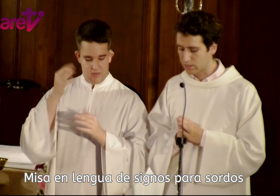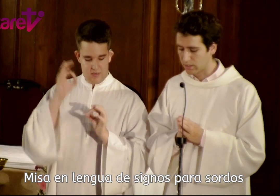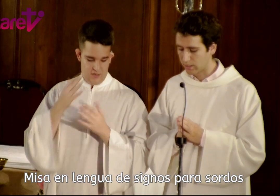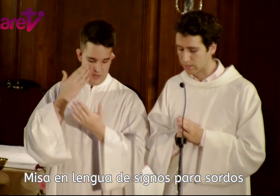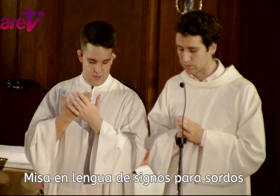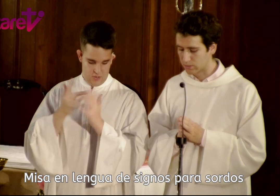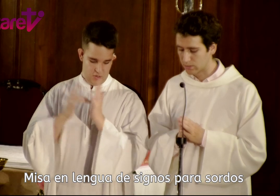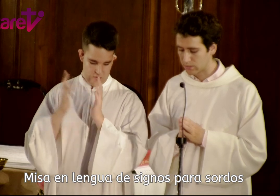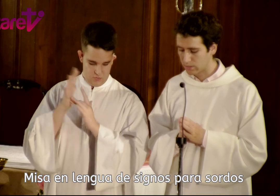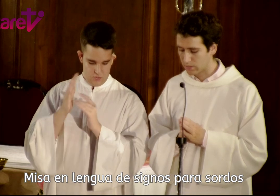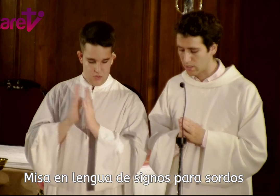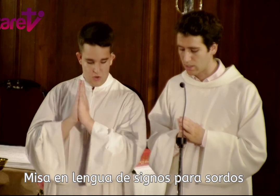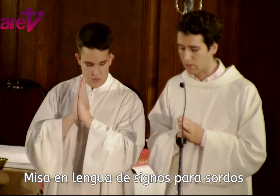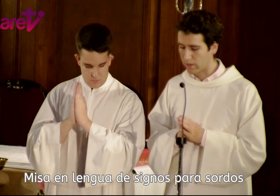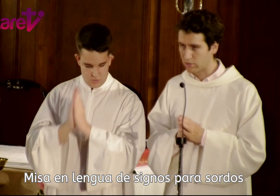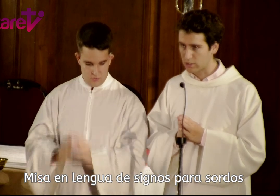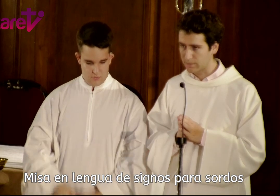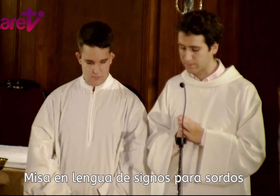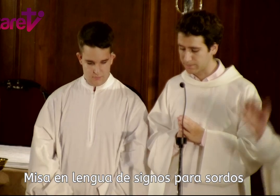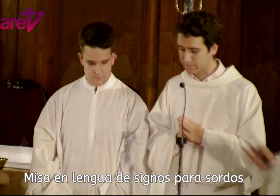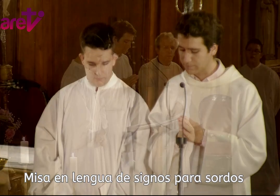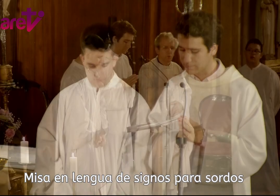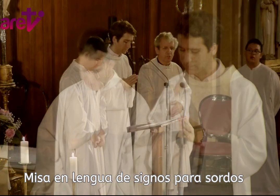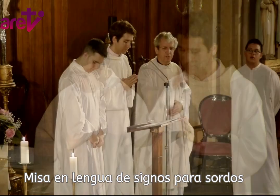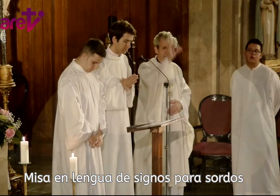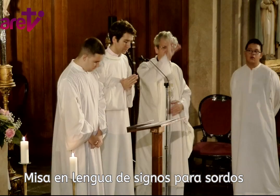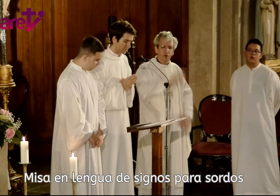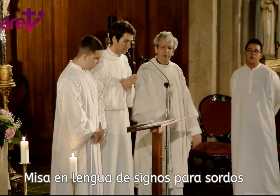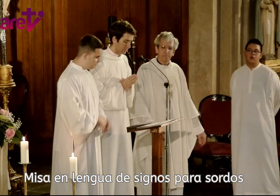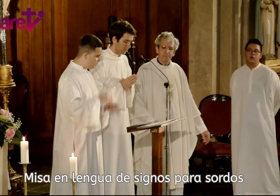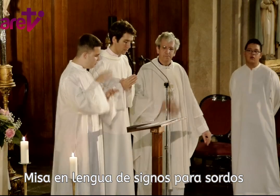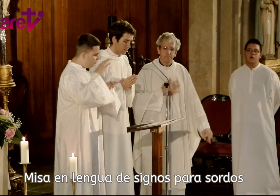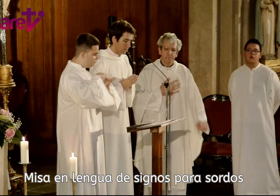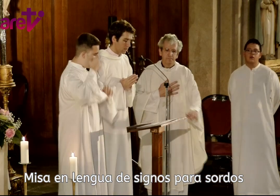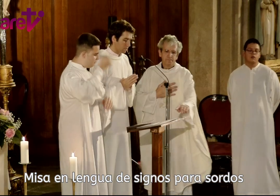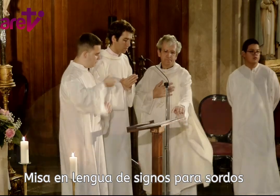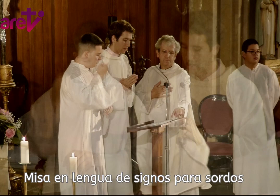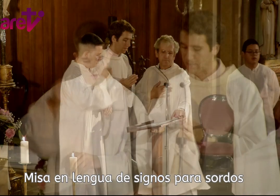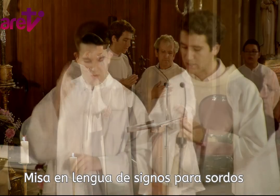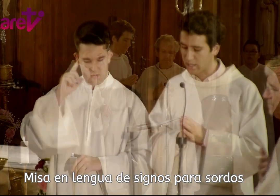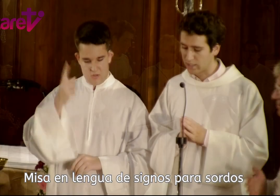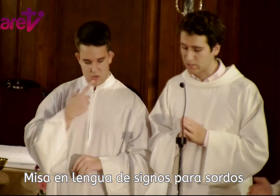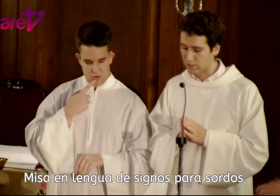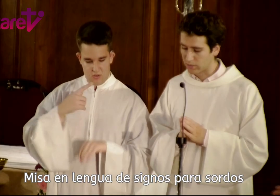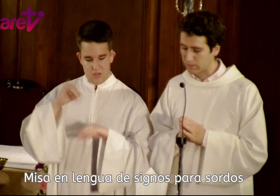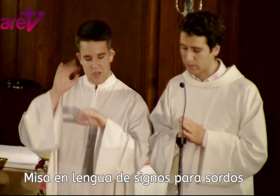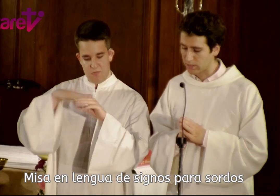de Jesús. Oremos. Te lo pedimos, Señor. Por la pastoral del sordo y por